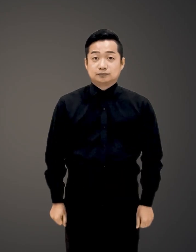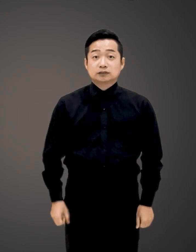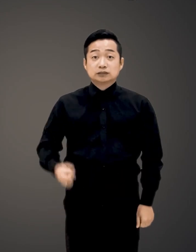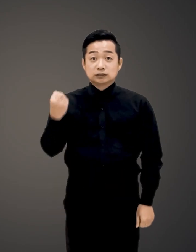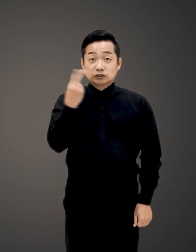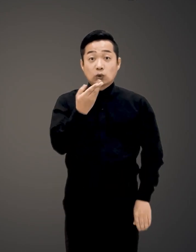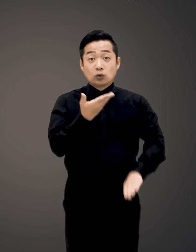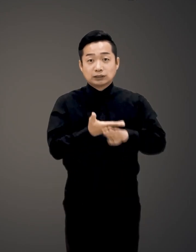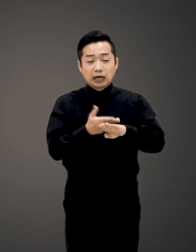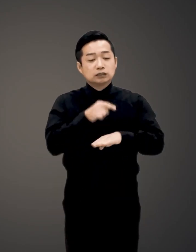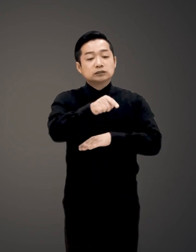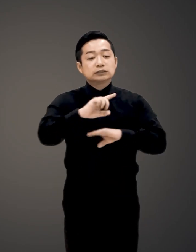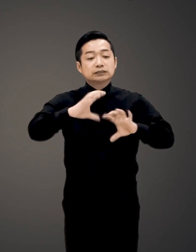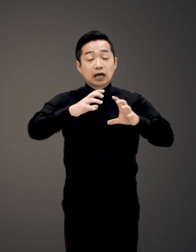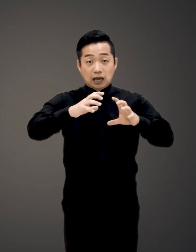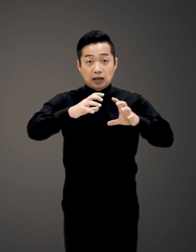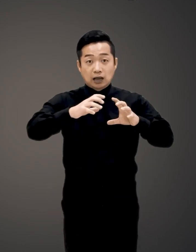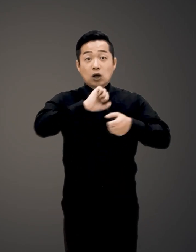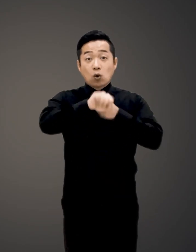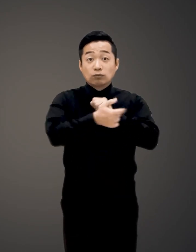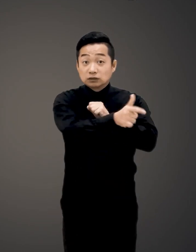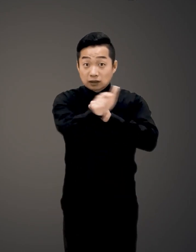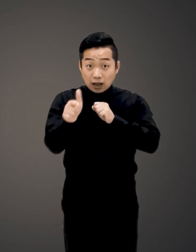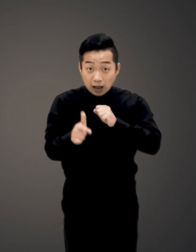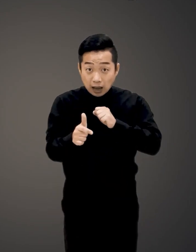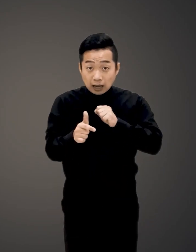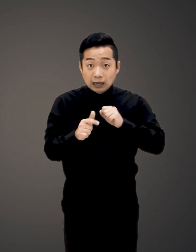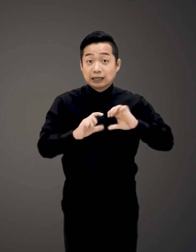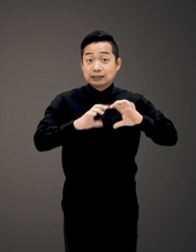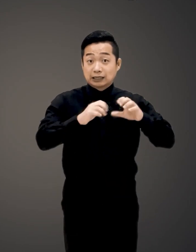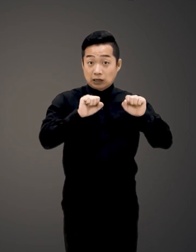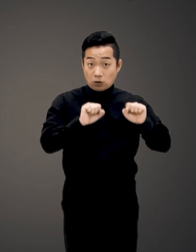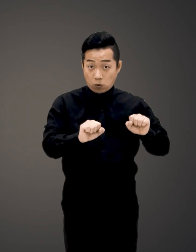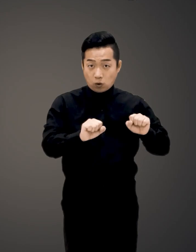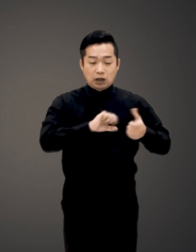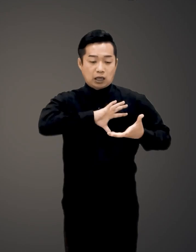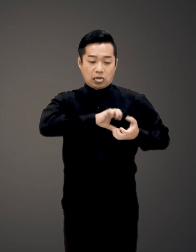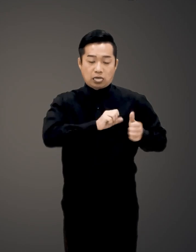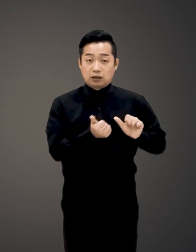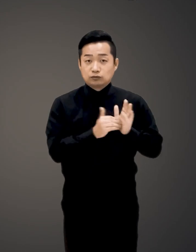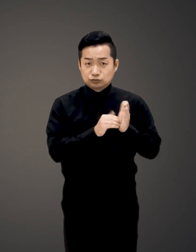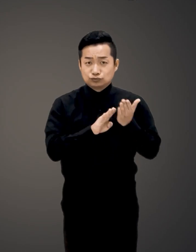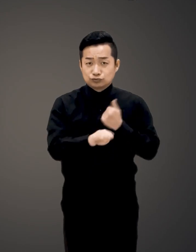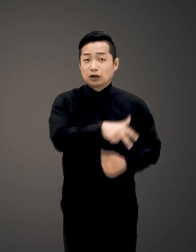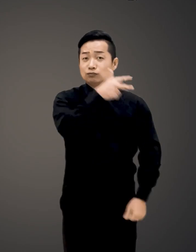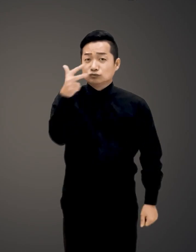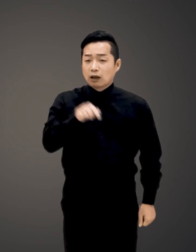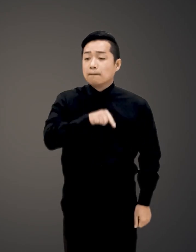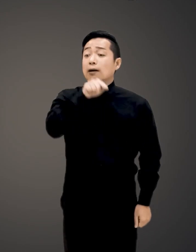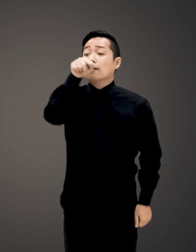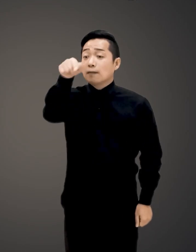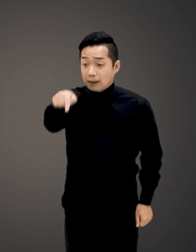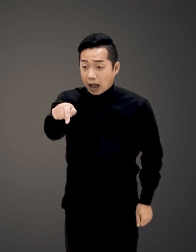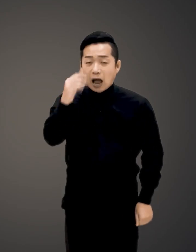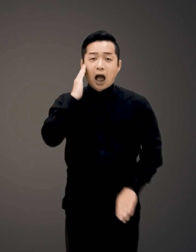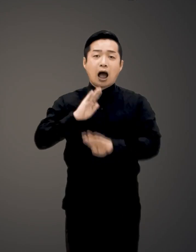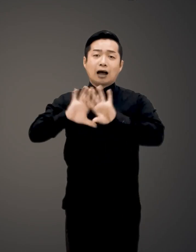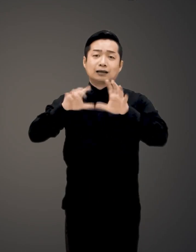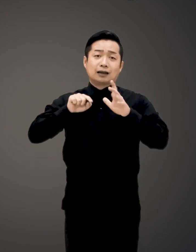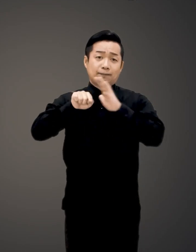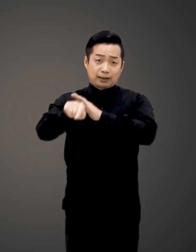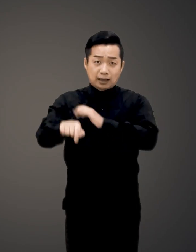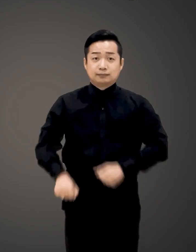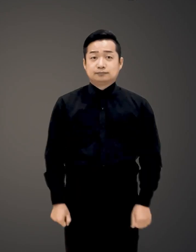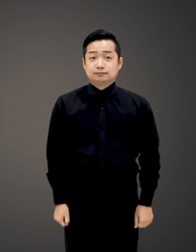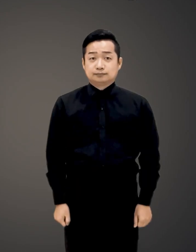또 다른 젖은 동물들이 자기 세상에서 심장이 멈춘 후 무지개 다리를 건너 천국으로 간다.